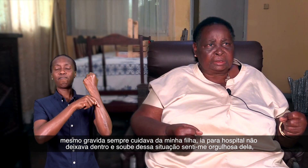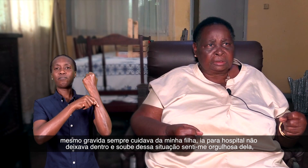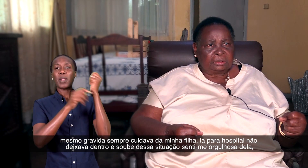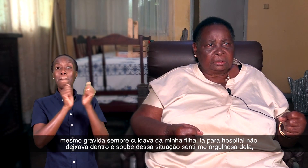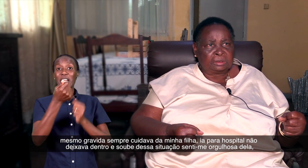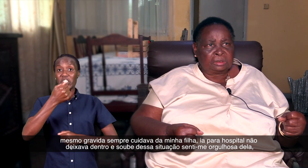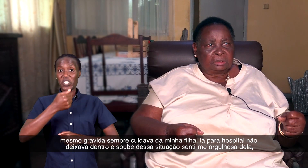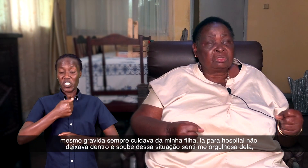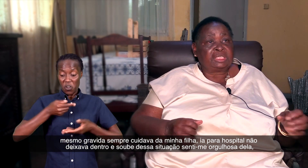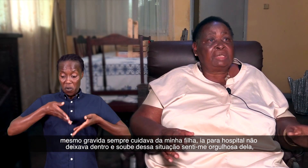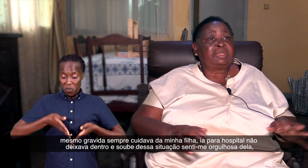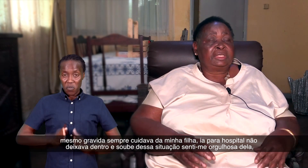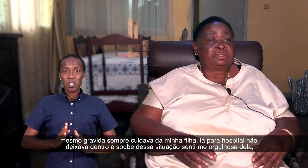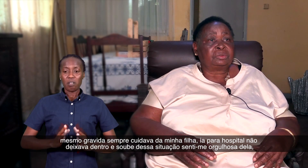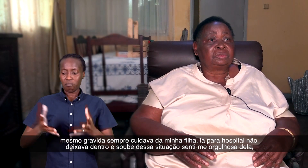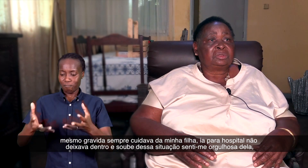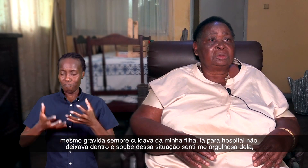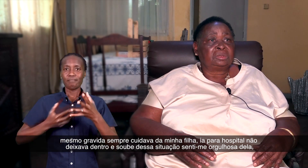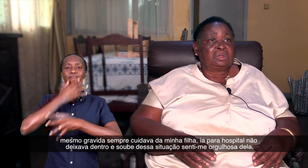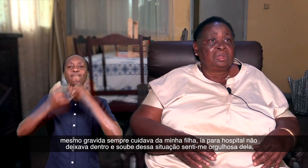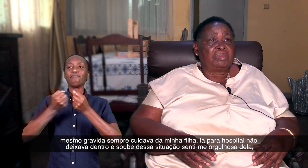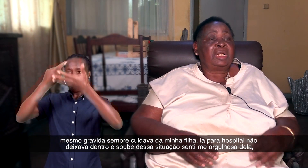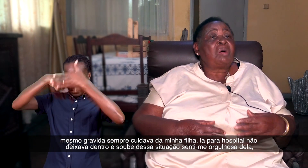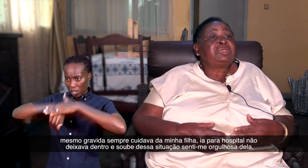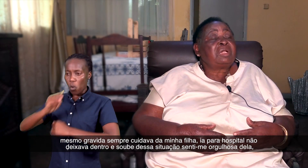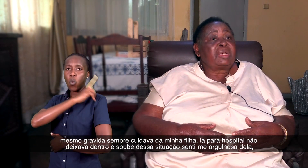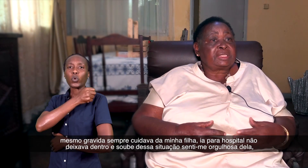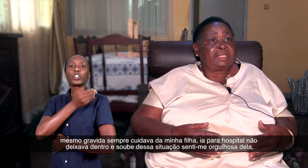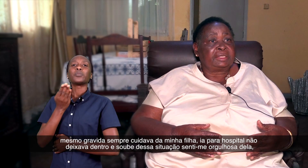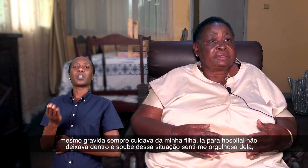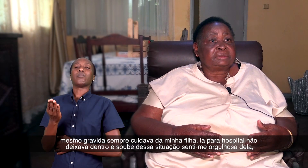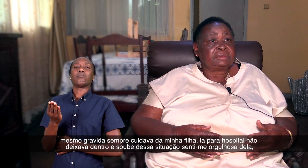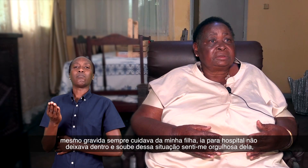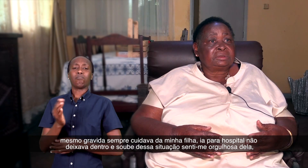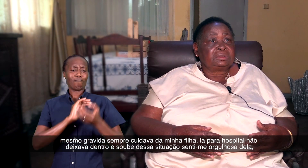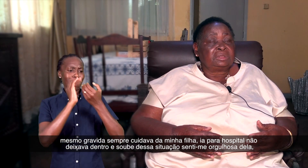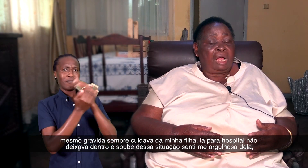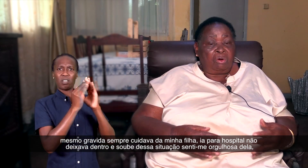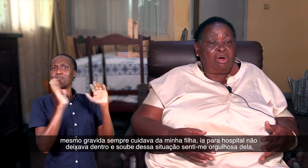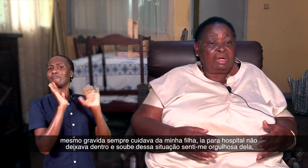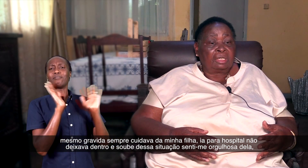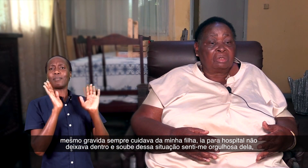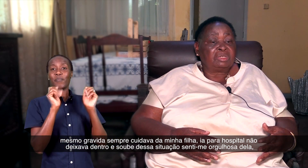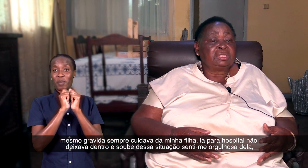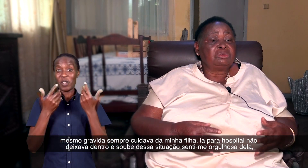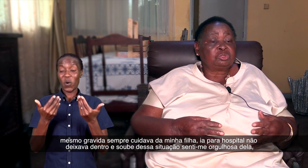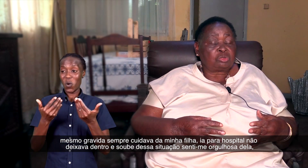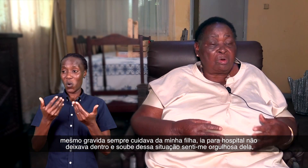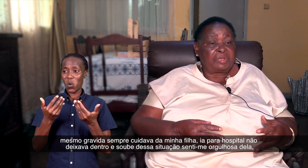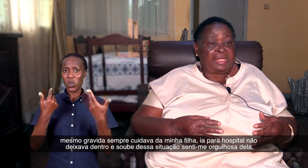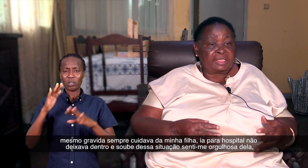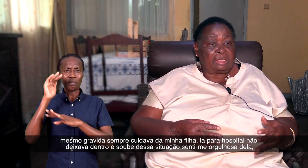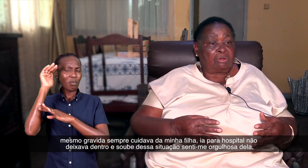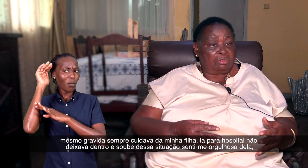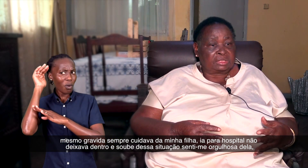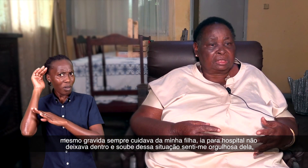hospital. Não deixava dentro, para não me dar maçada. Agora, quando eu